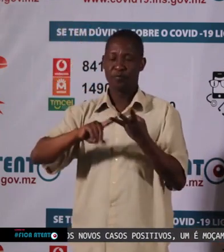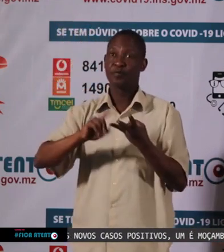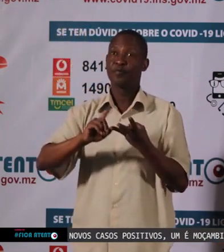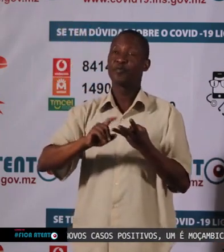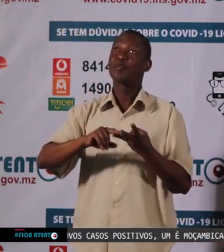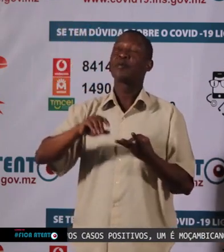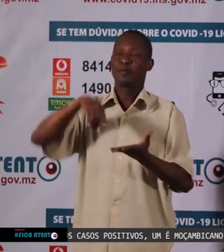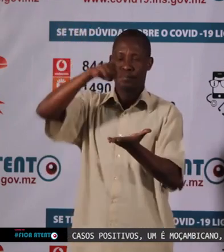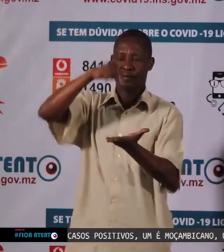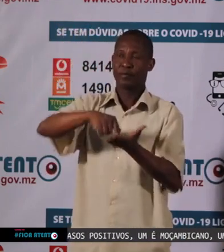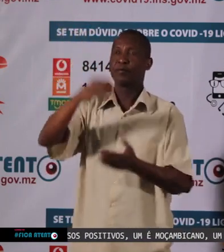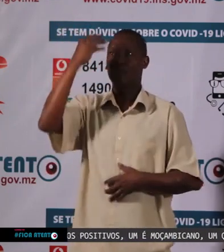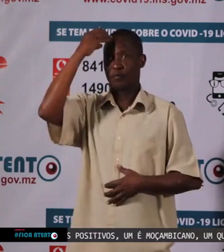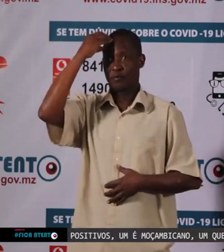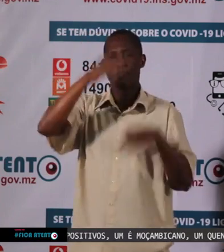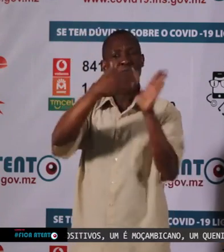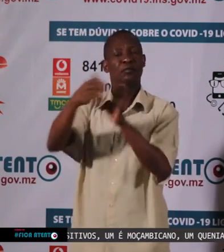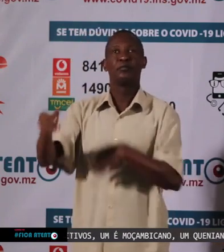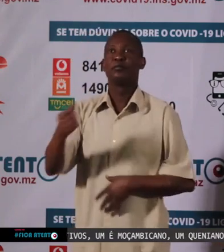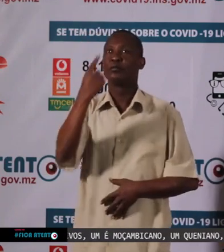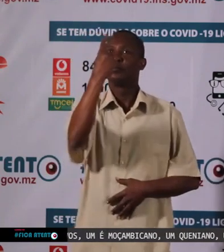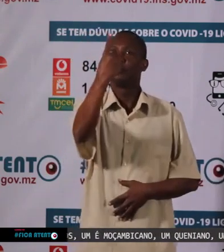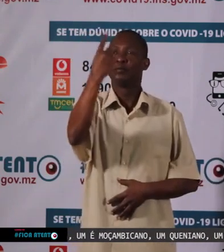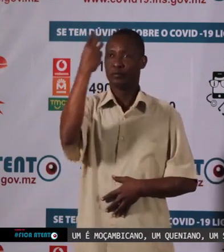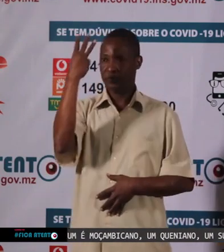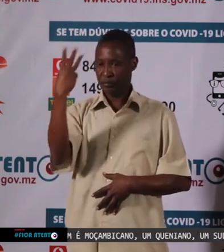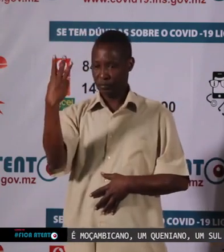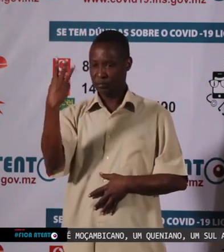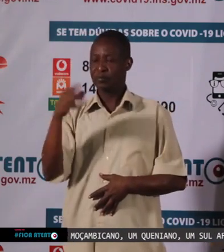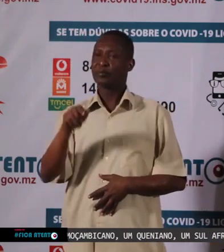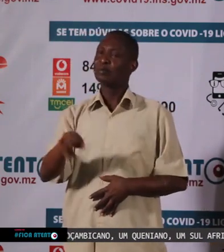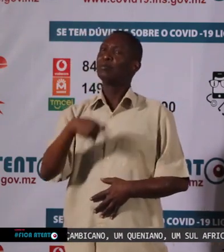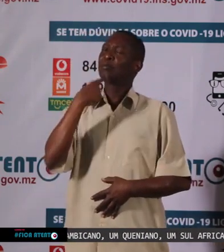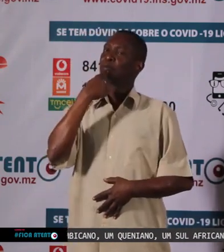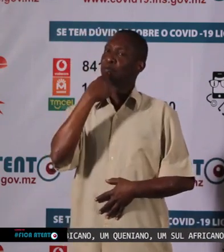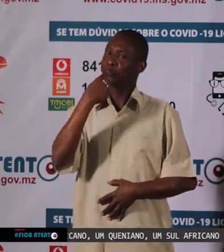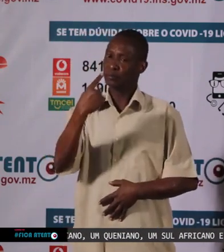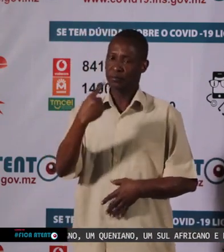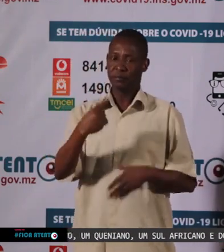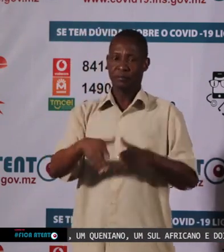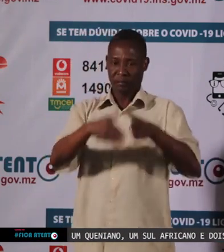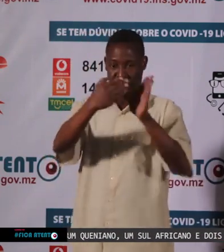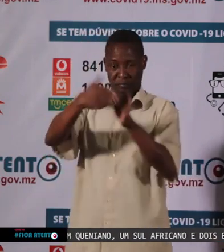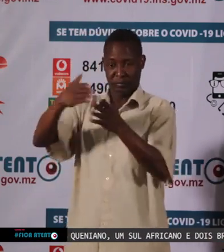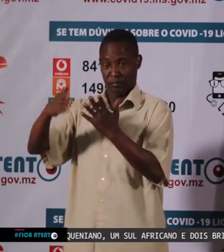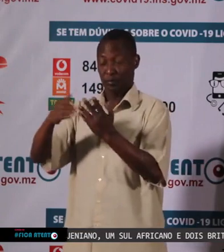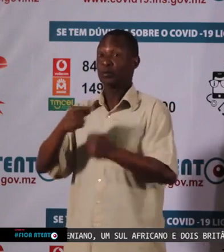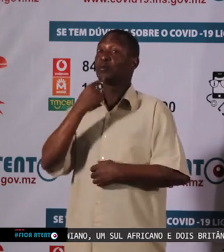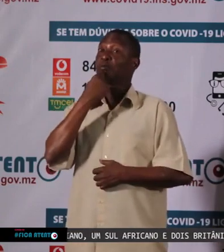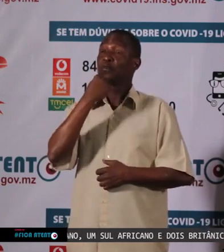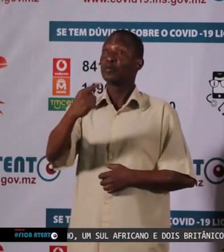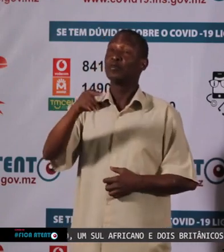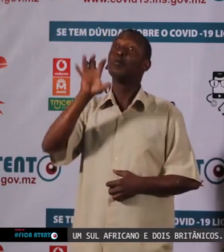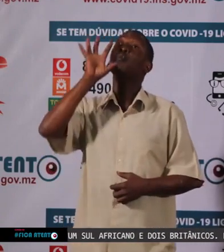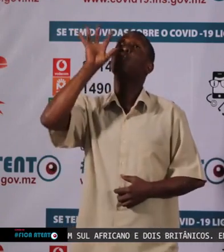Maputo. Devo aqui salientar que quase a totalidade das pessoas que estão aqui referidas como província de